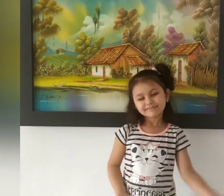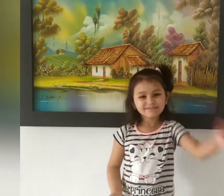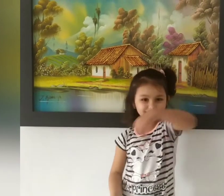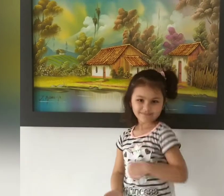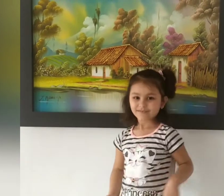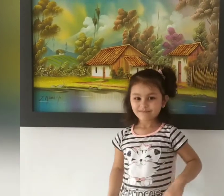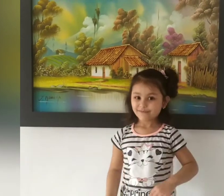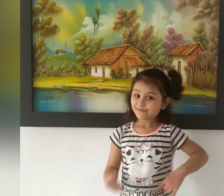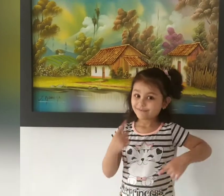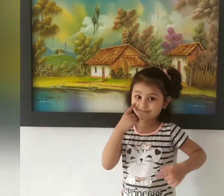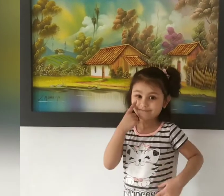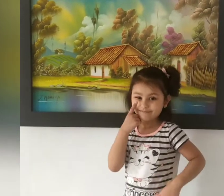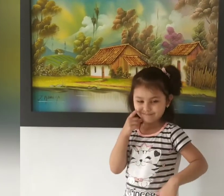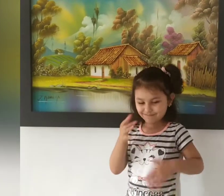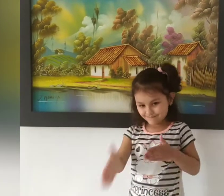¡Mmm! Vamos a preparar.